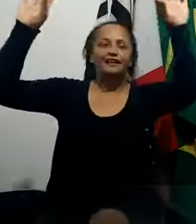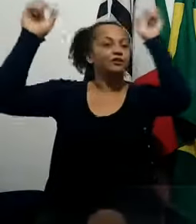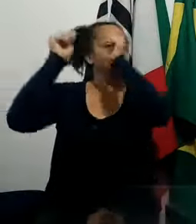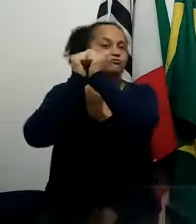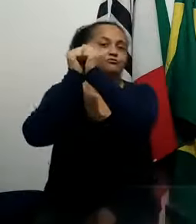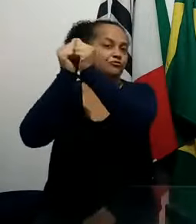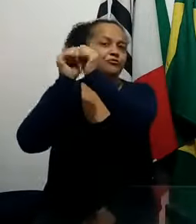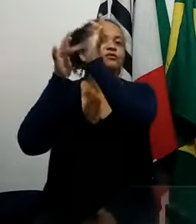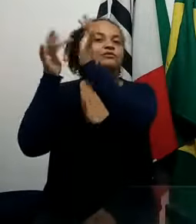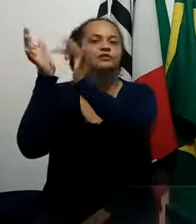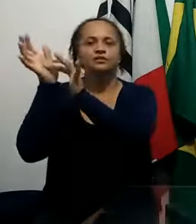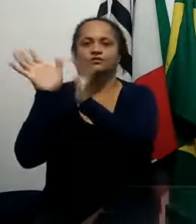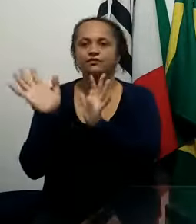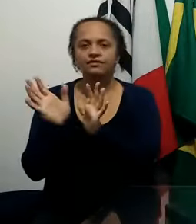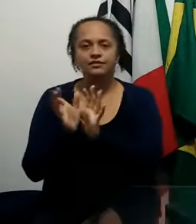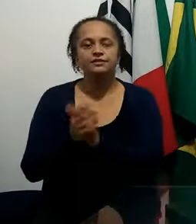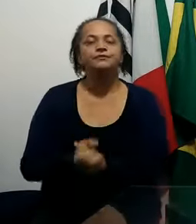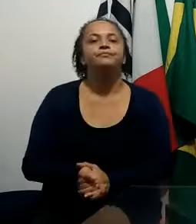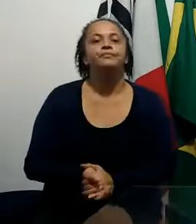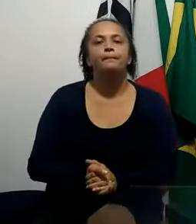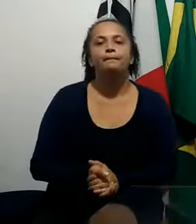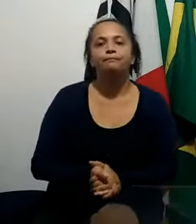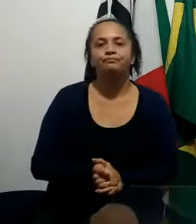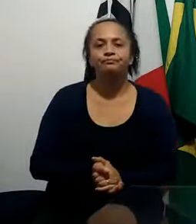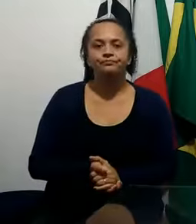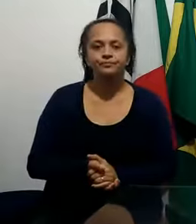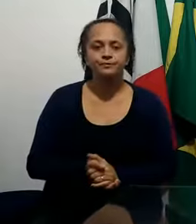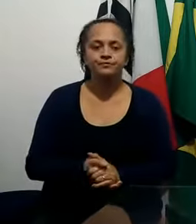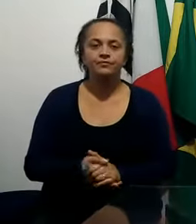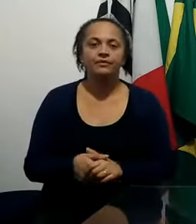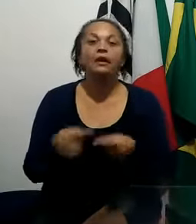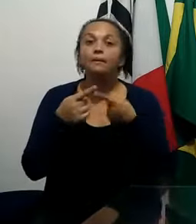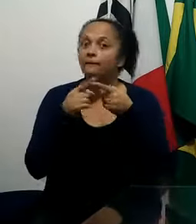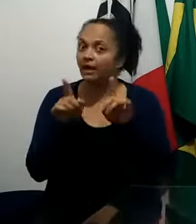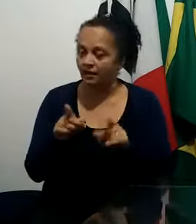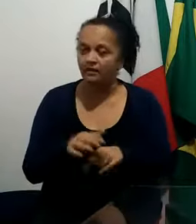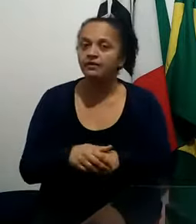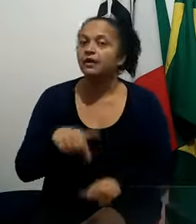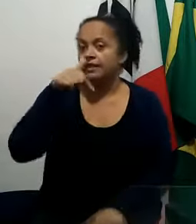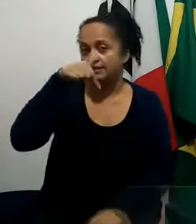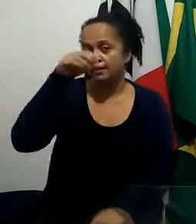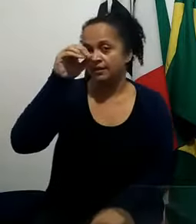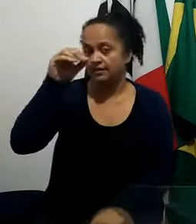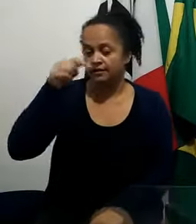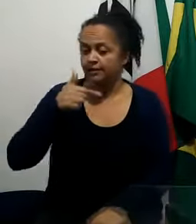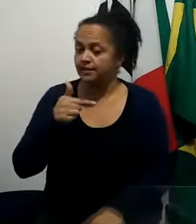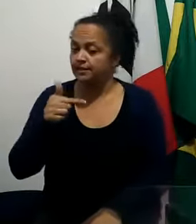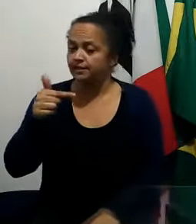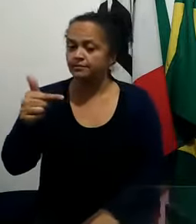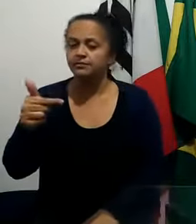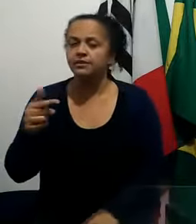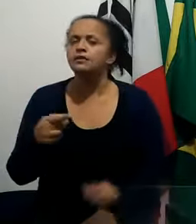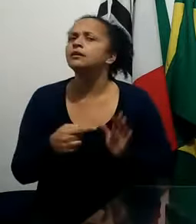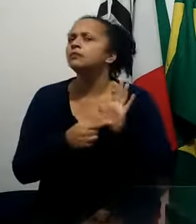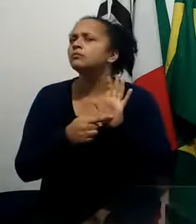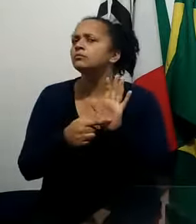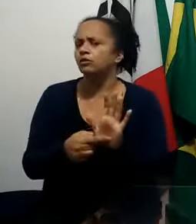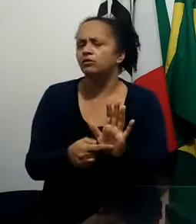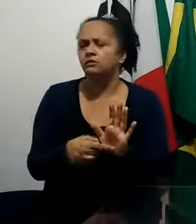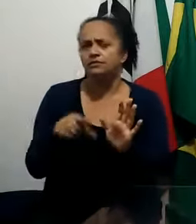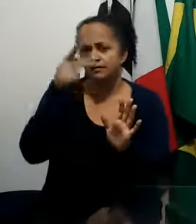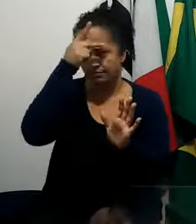última semana, né, dessas 70 semanas, está determinada para a nação de